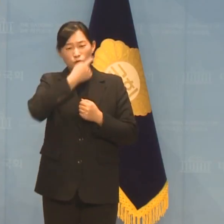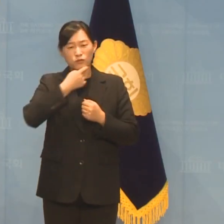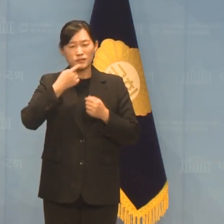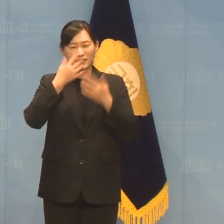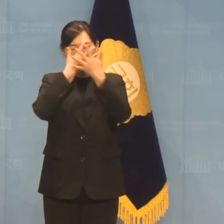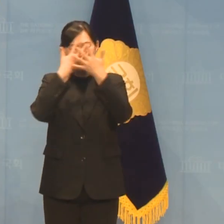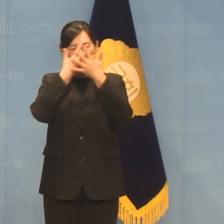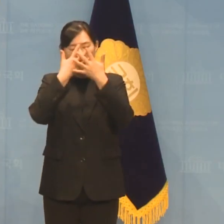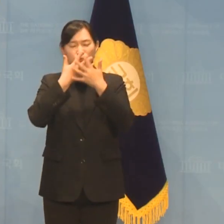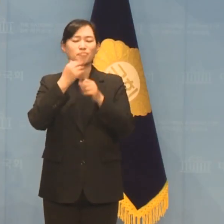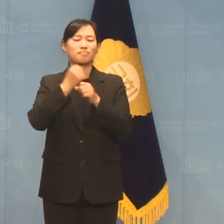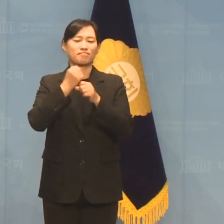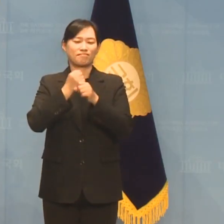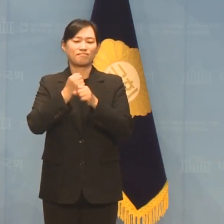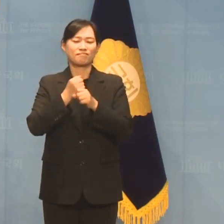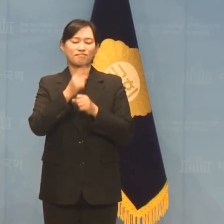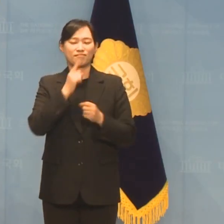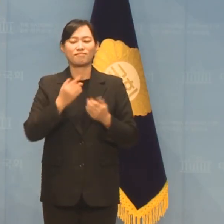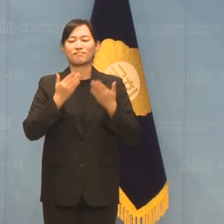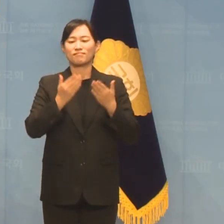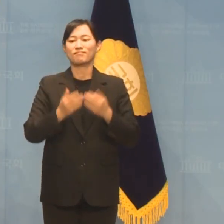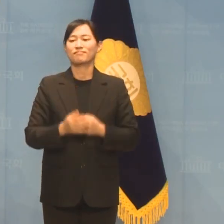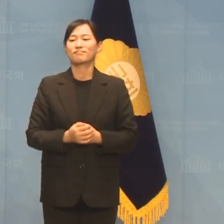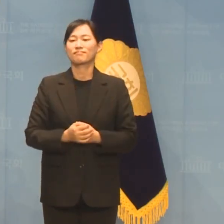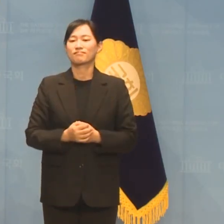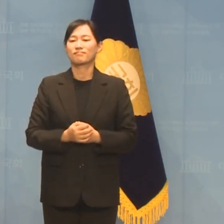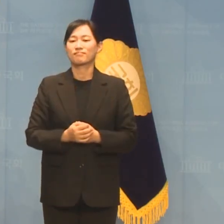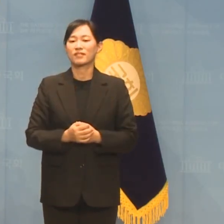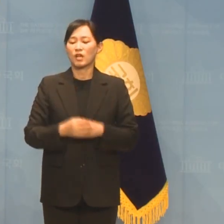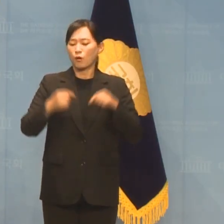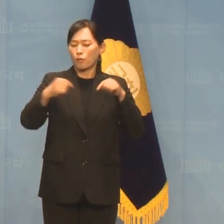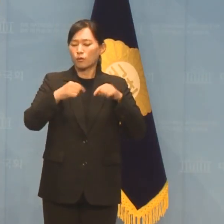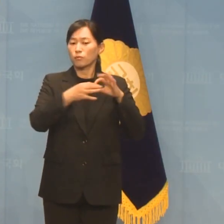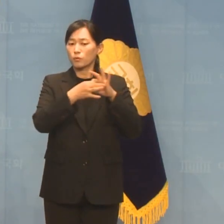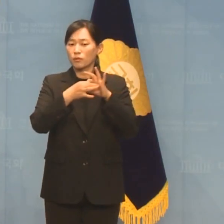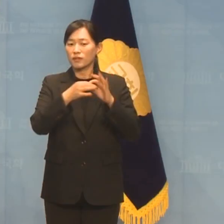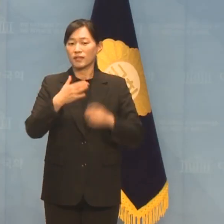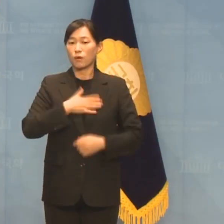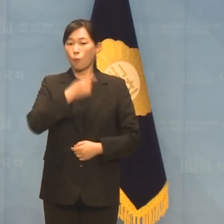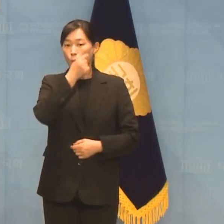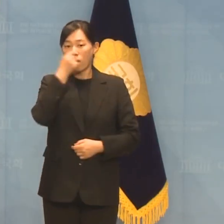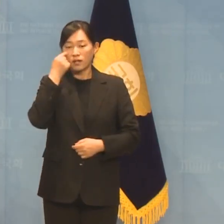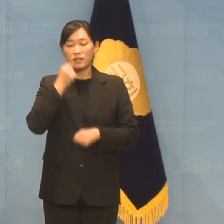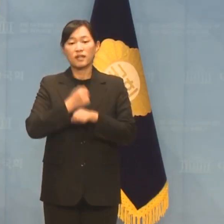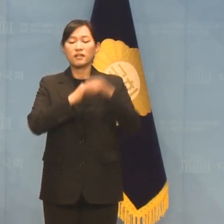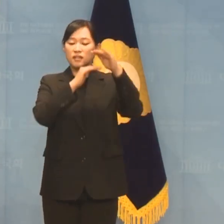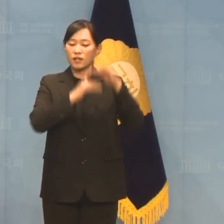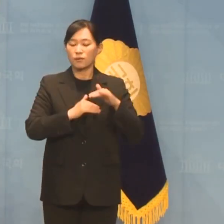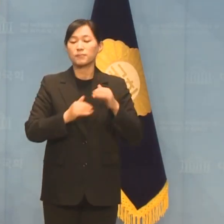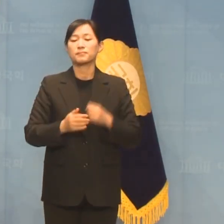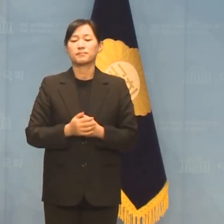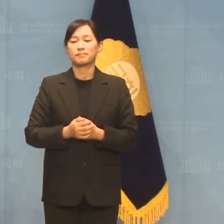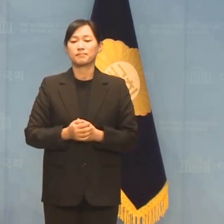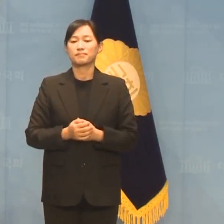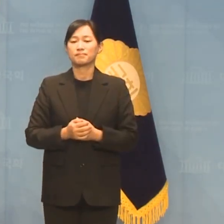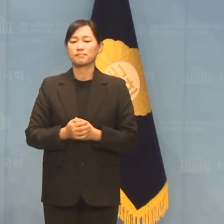모자이크 처리했음을 말씀드립니다. 면담을 통해 제가 확인한 사항은 다음과